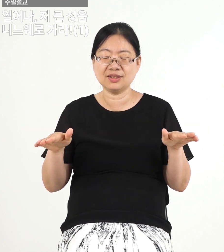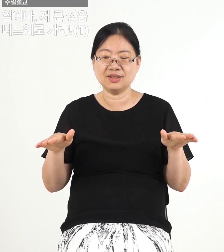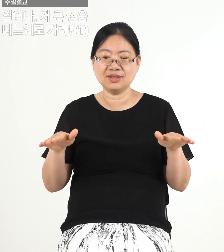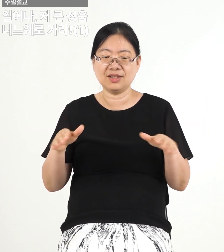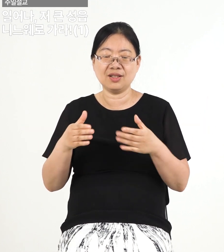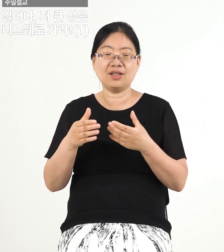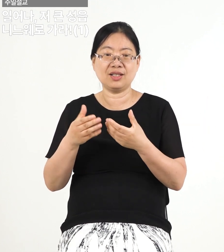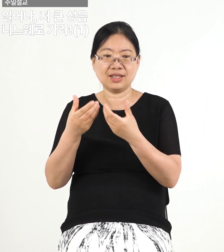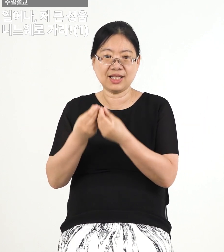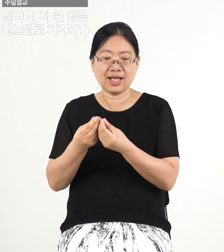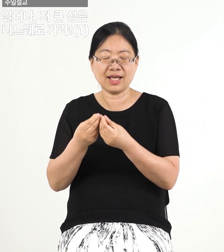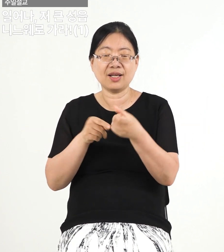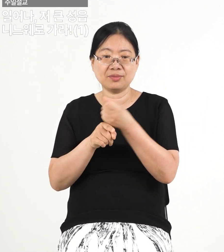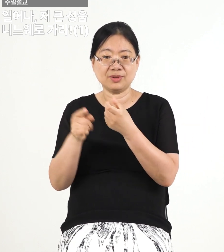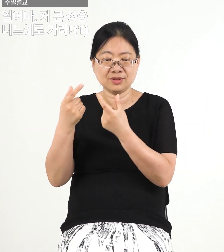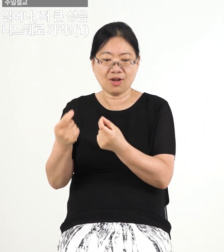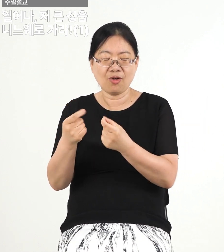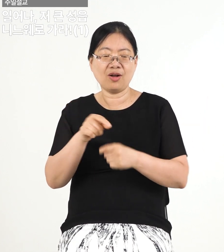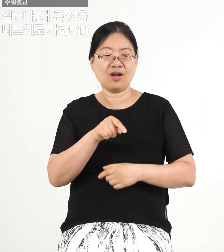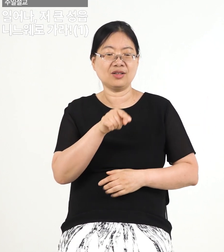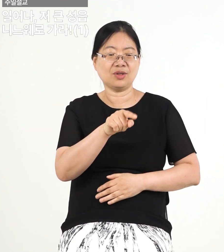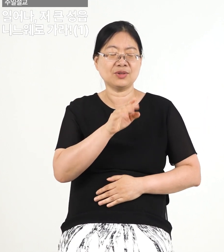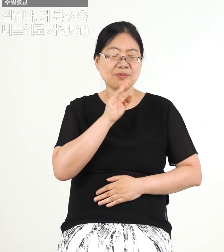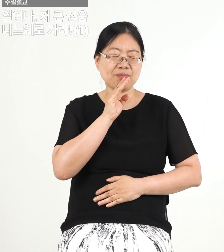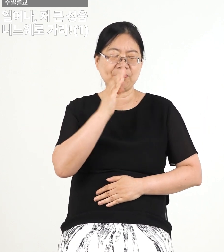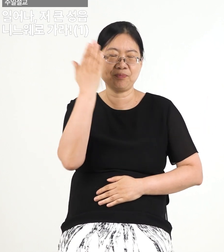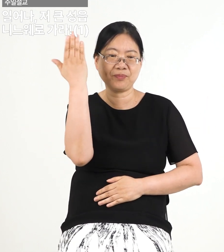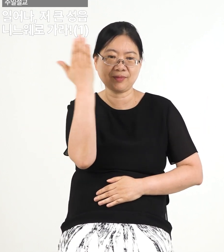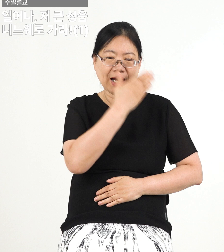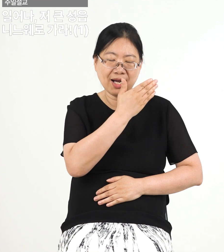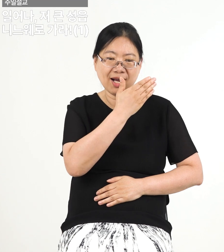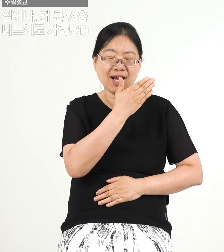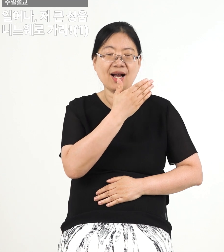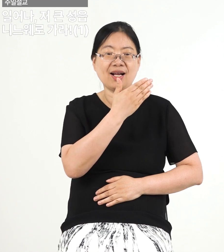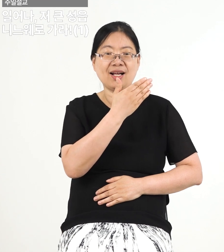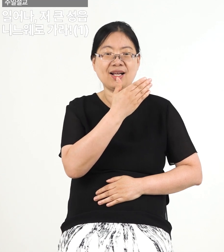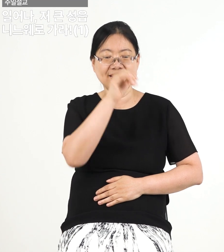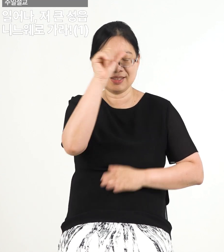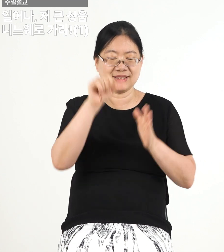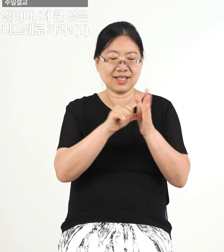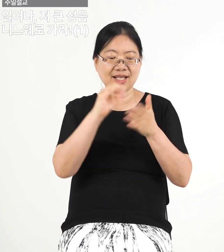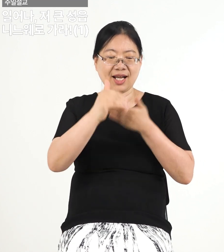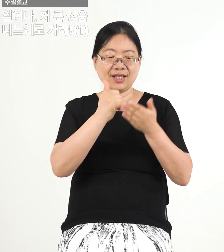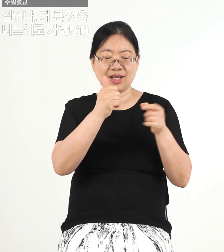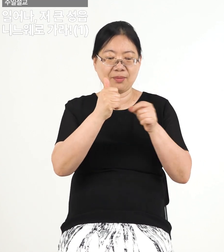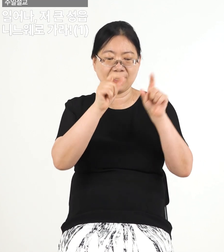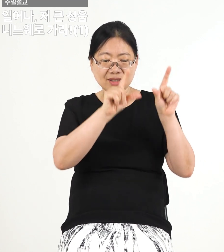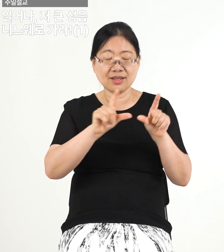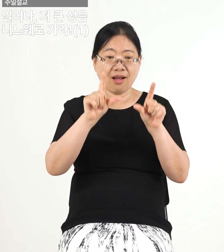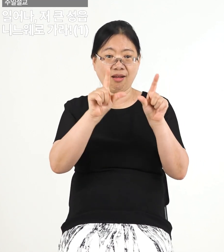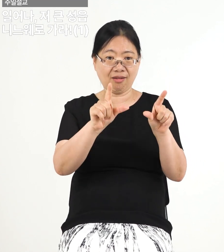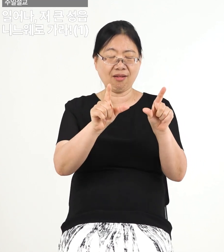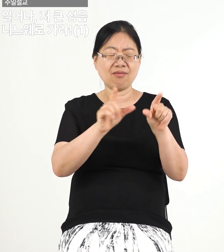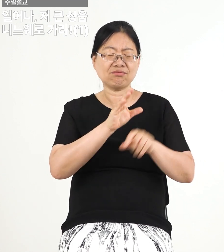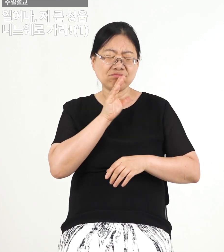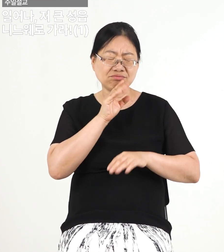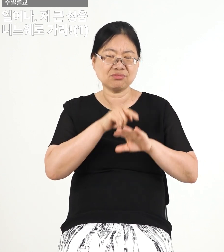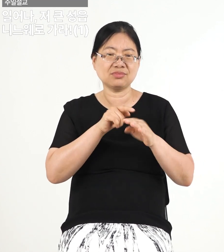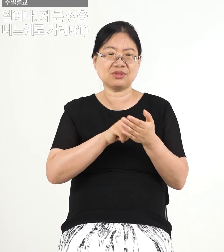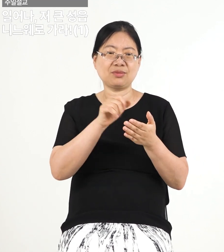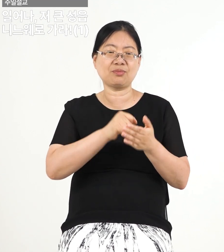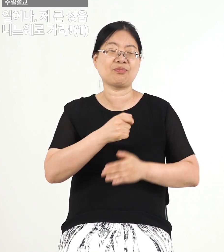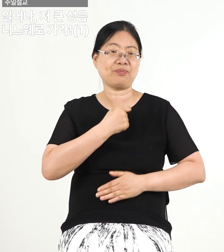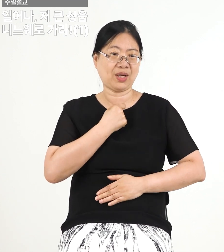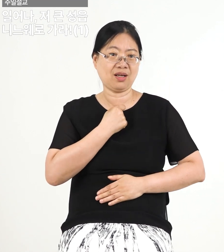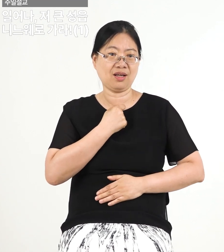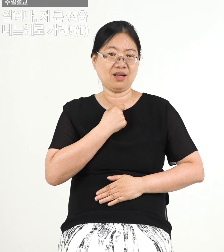용례의 의미처럼 정말 너는 깨끗하고 순결한 인생을 하나님 앞에 살기를 진심으로